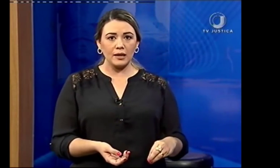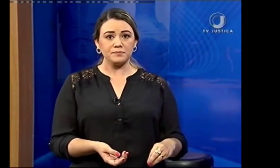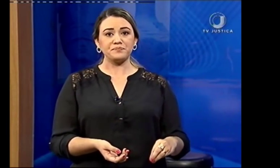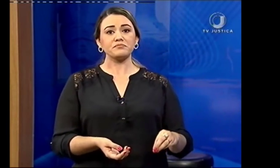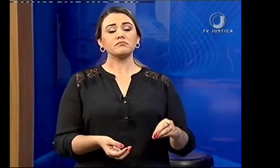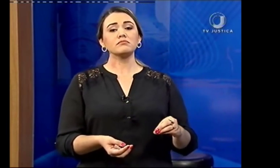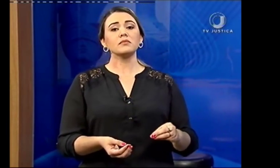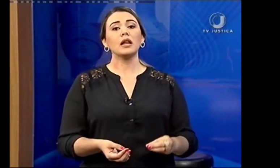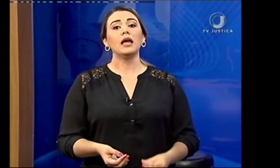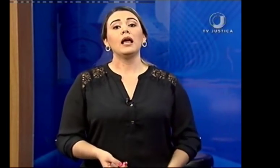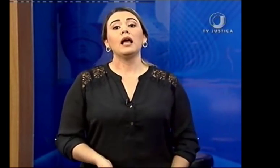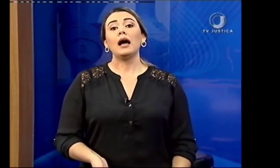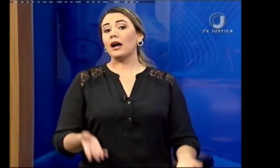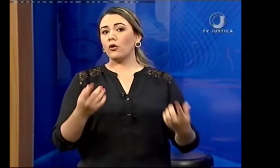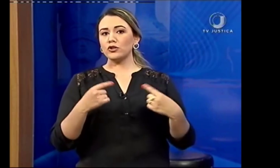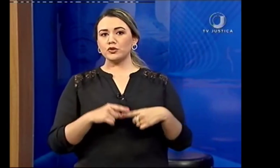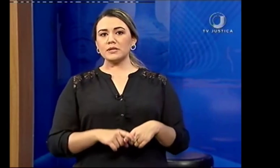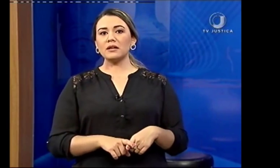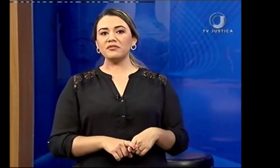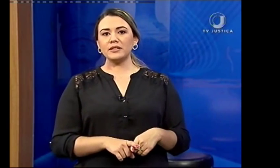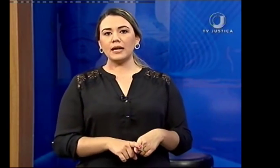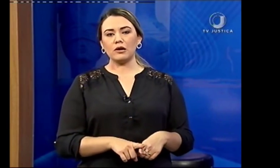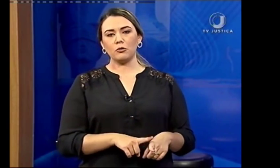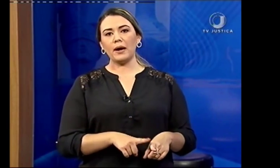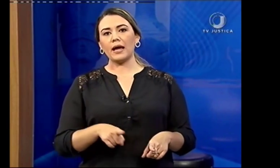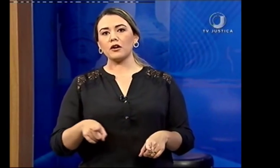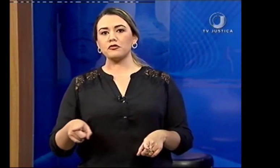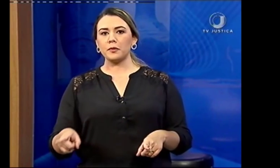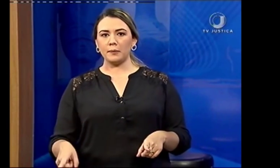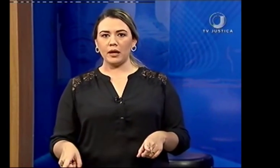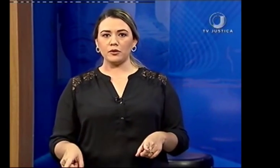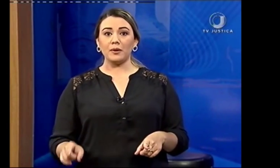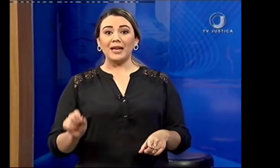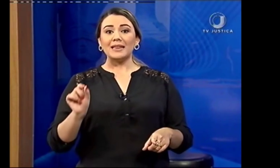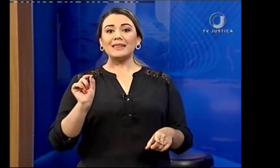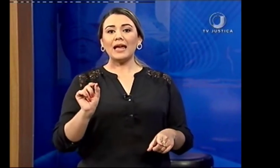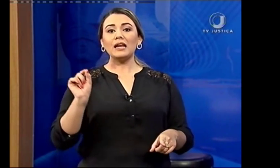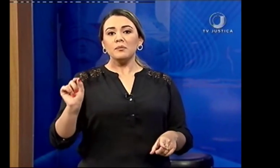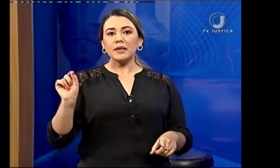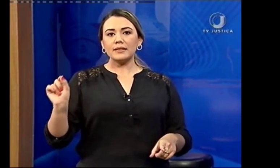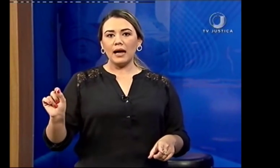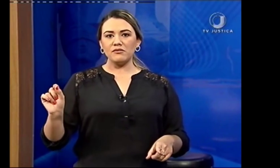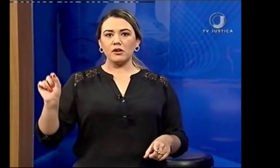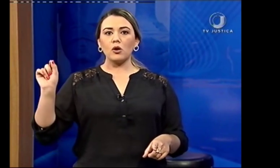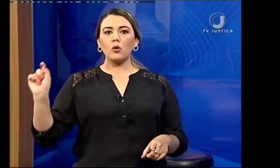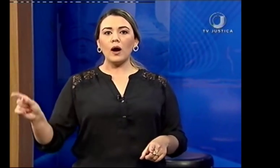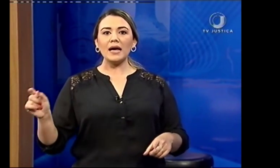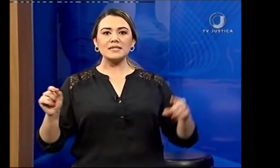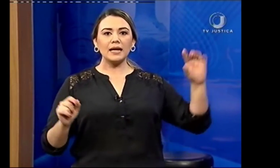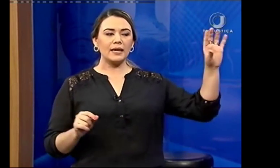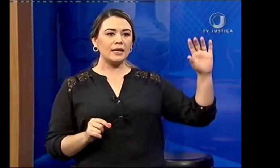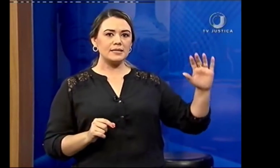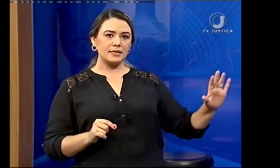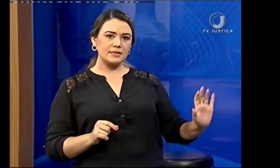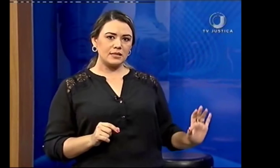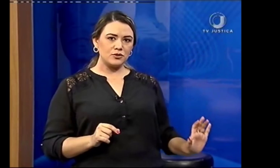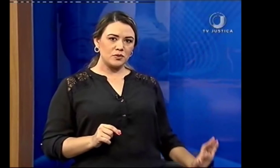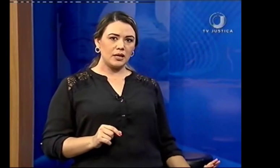é a CLT. A Constituição Federal, no parágrafo 1º, delimitava quais daqueles incisos ali